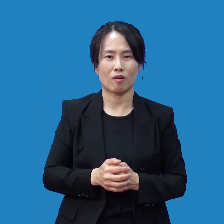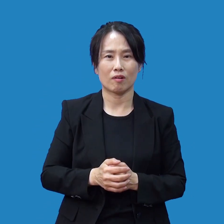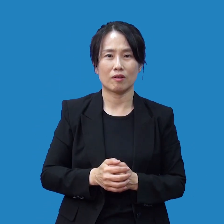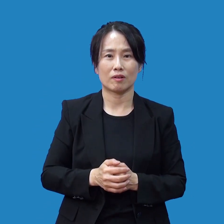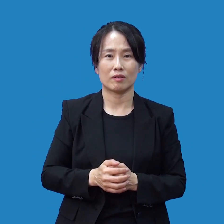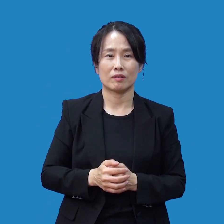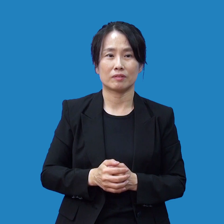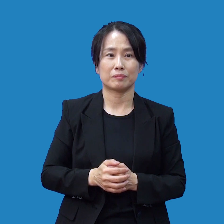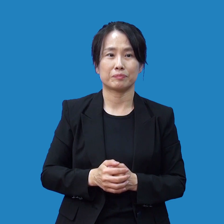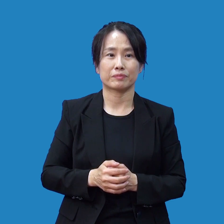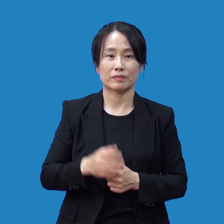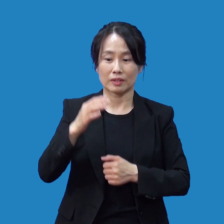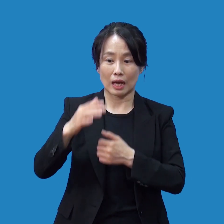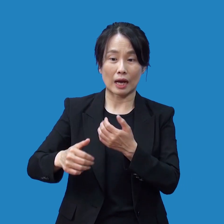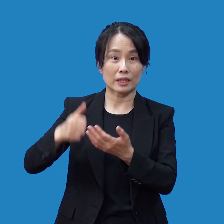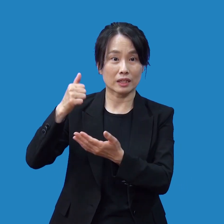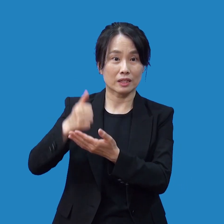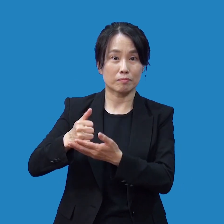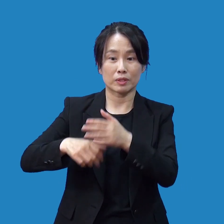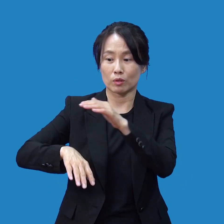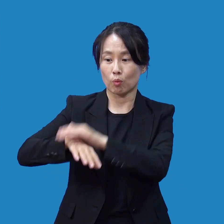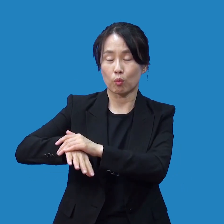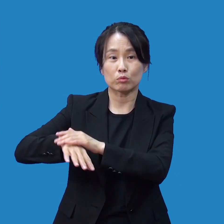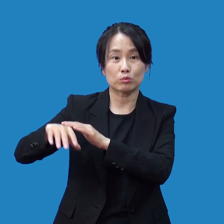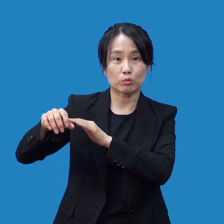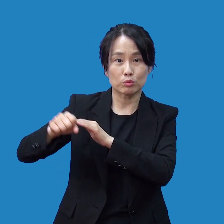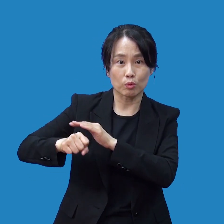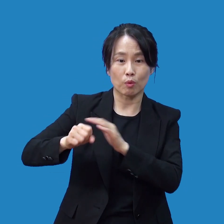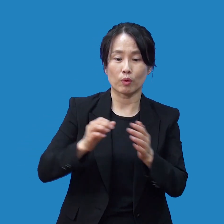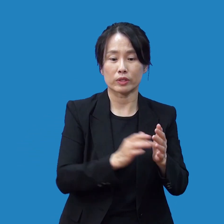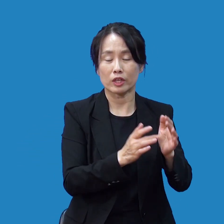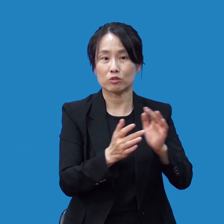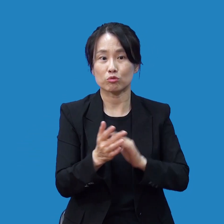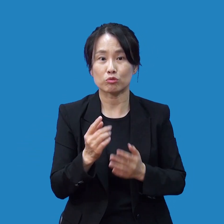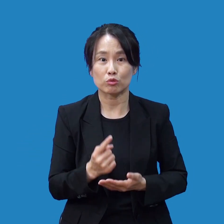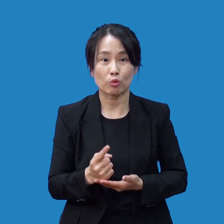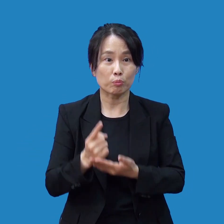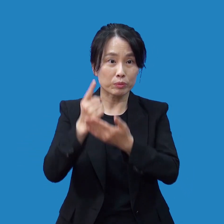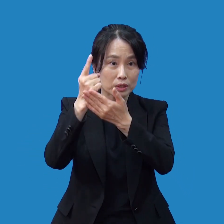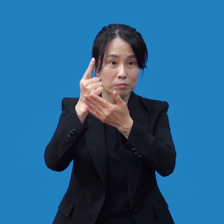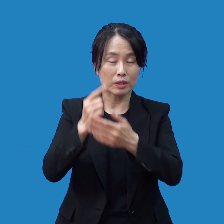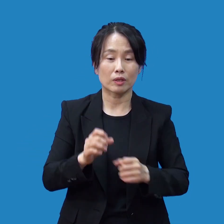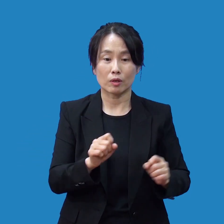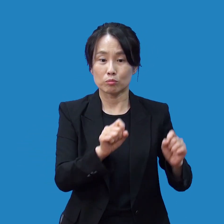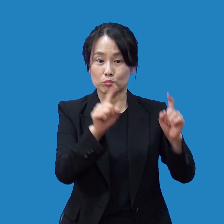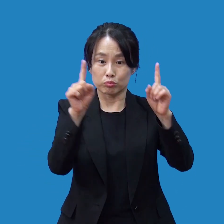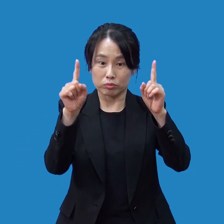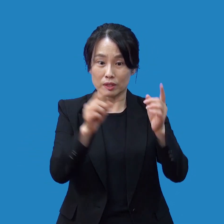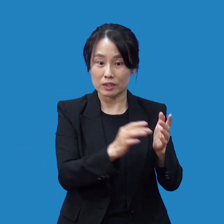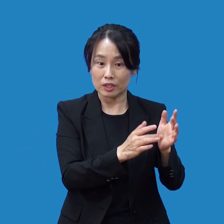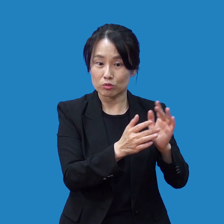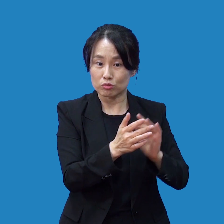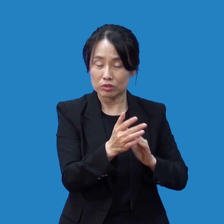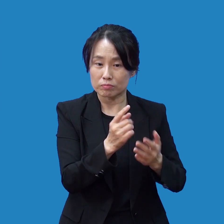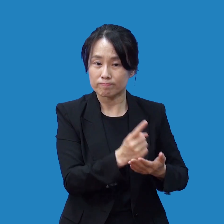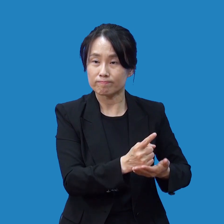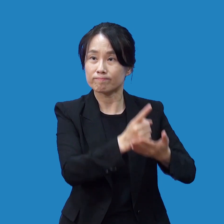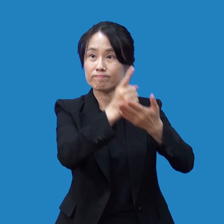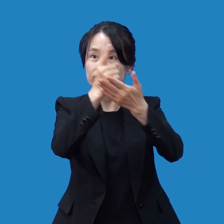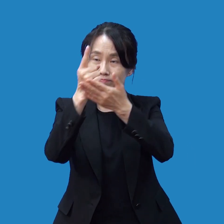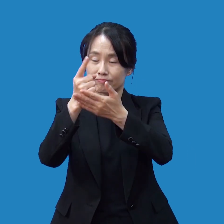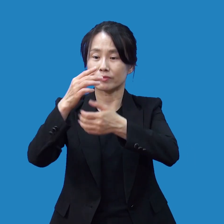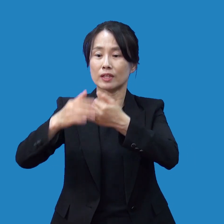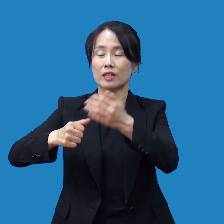보면 하나님이 오른손으로 예수를 높이시며, 즉 부활하신 예수님을 하나님의 우편 자리로